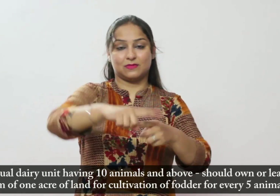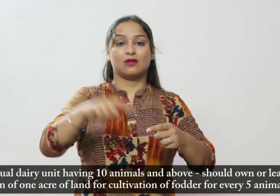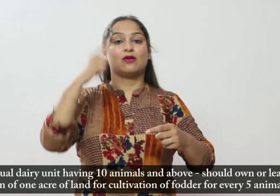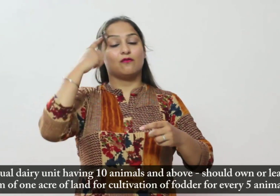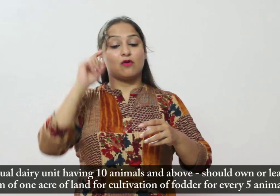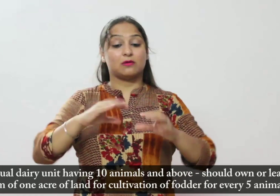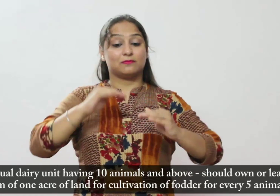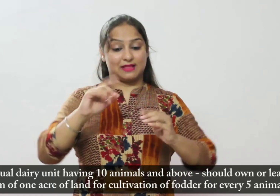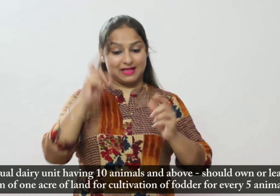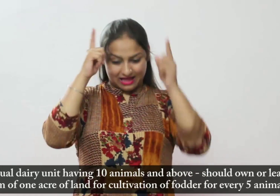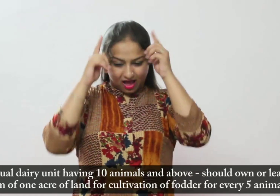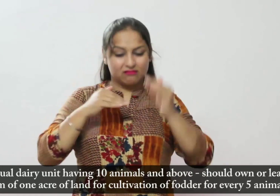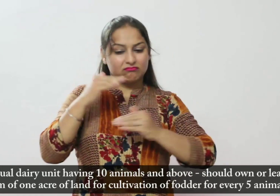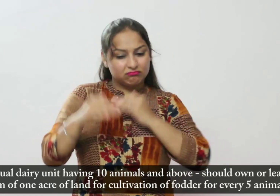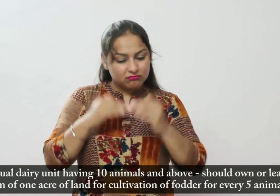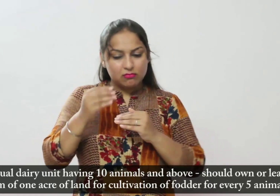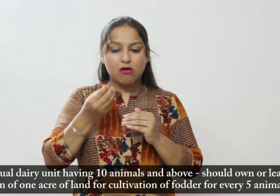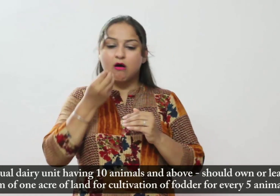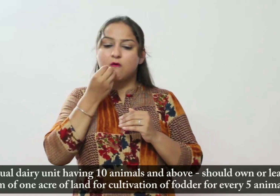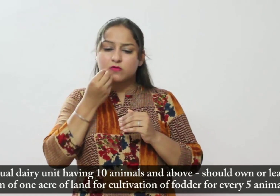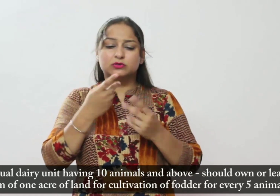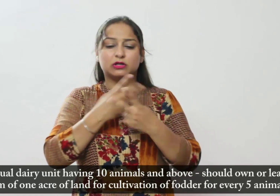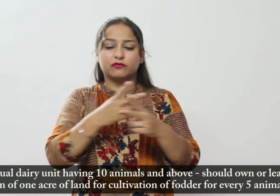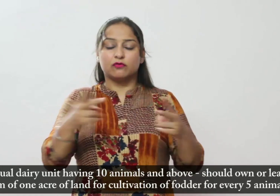एकड़ भूमि का मालिक होना चाहिए।